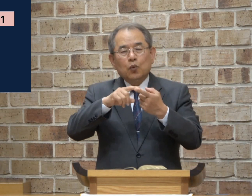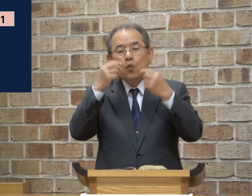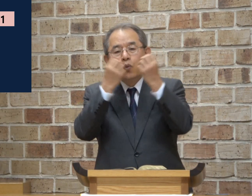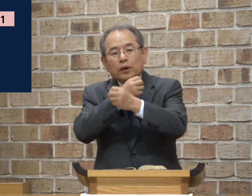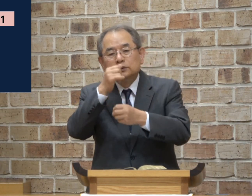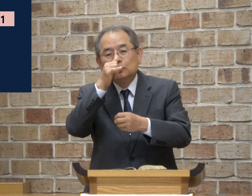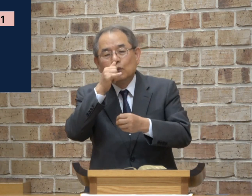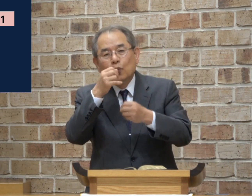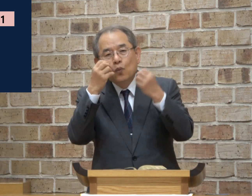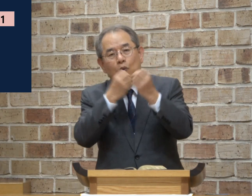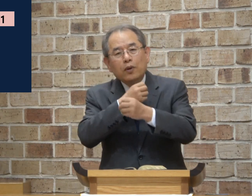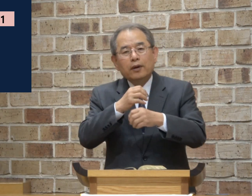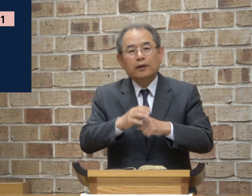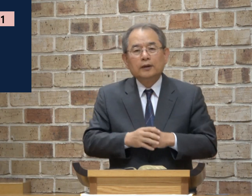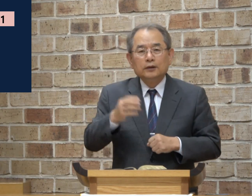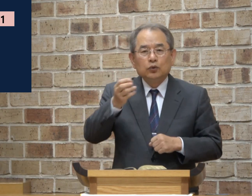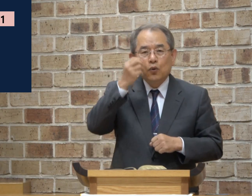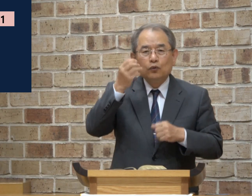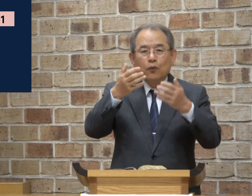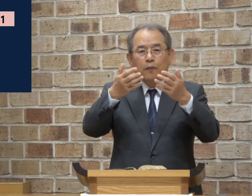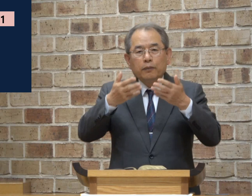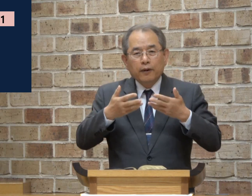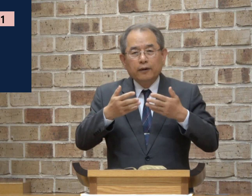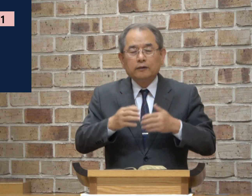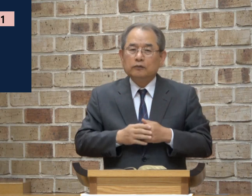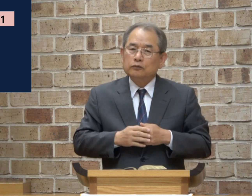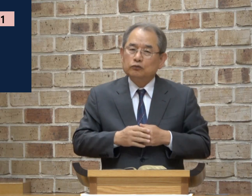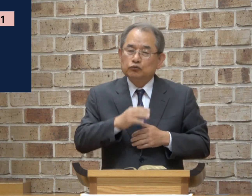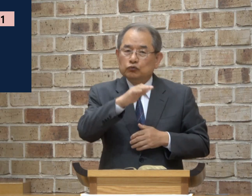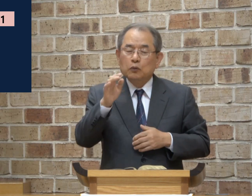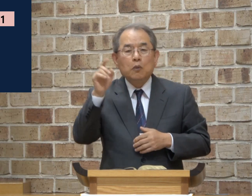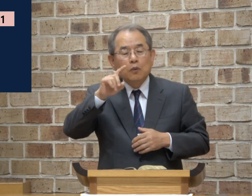성령 받는 것에 대해서 오해하는 부분들이 있습니다.